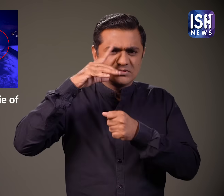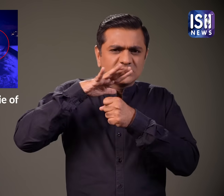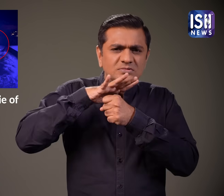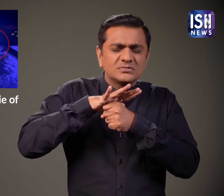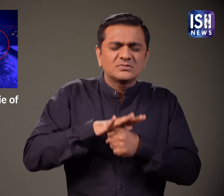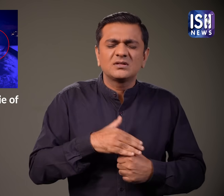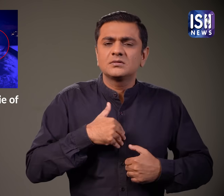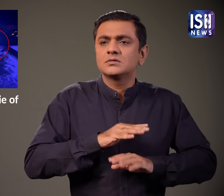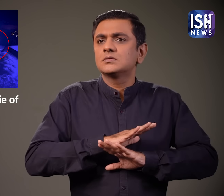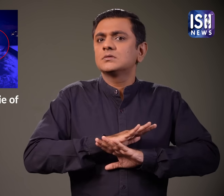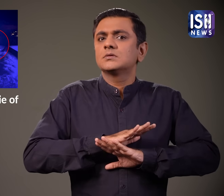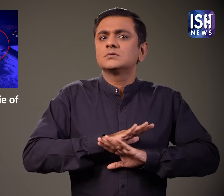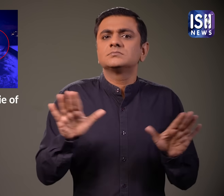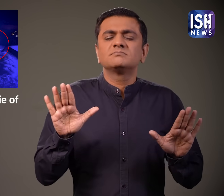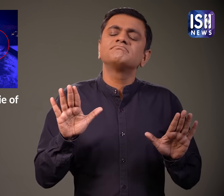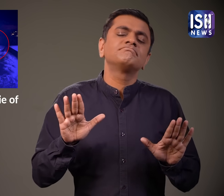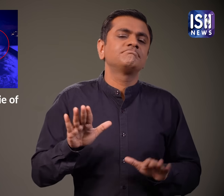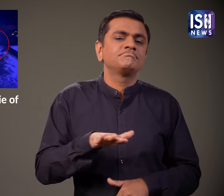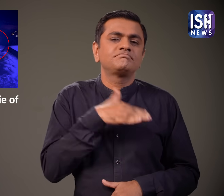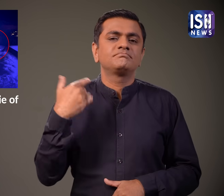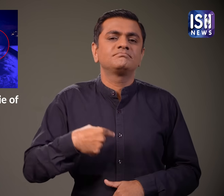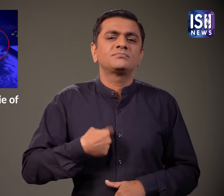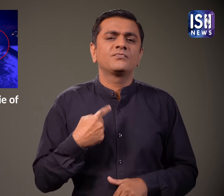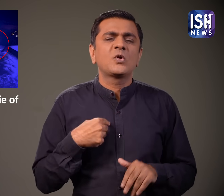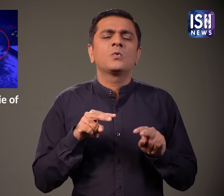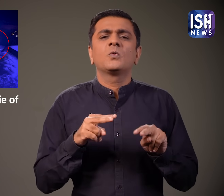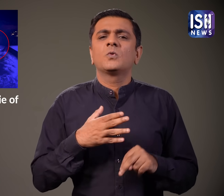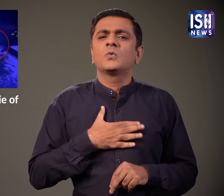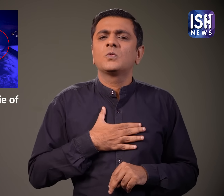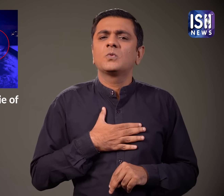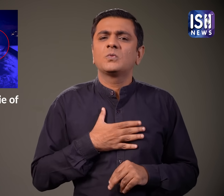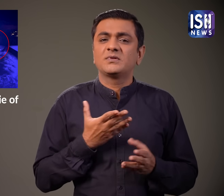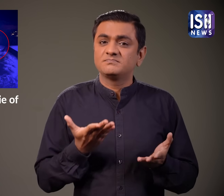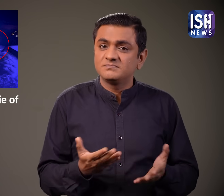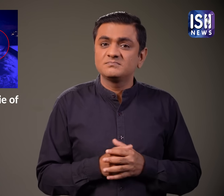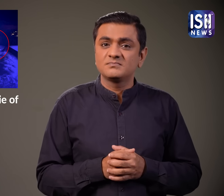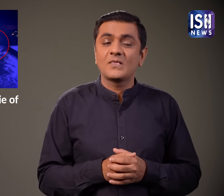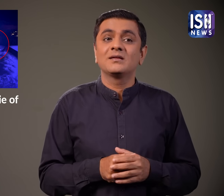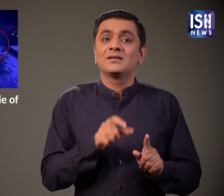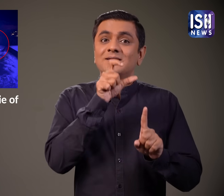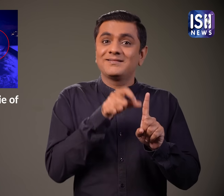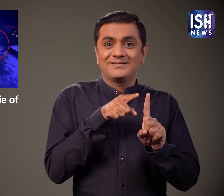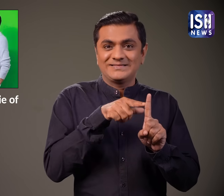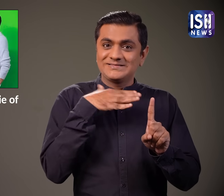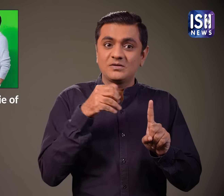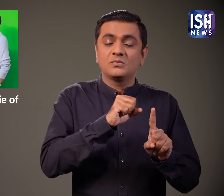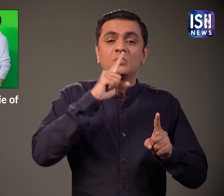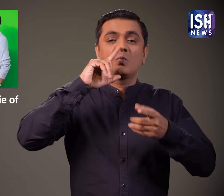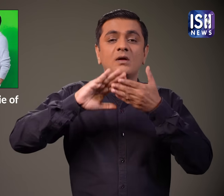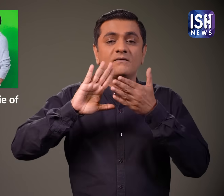टीव पत्नी